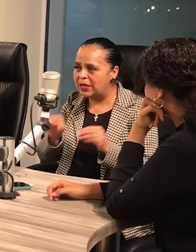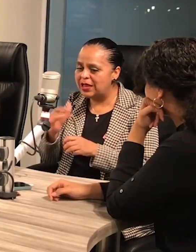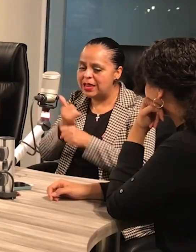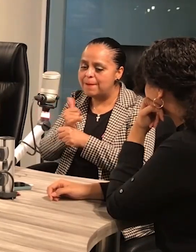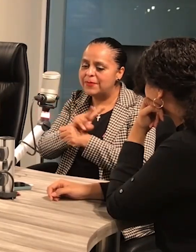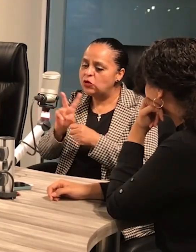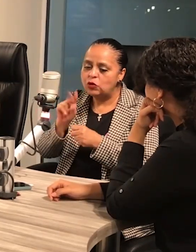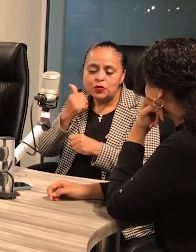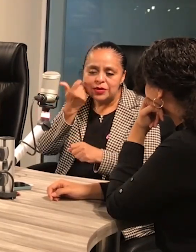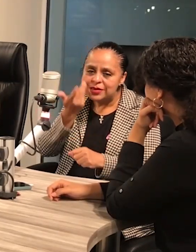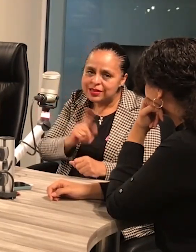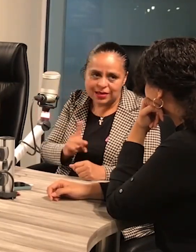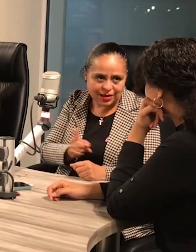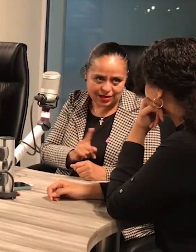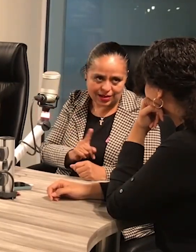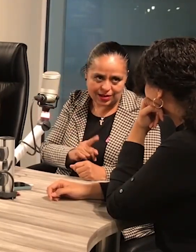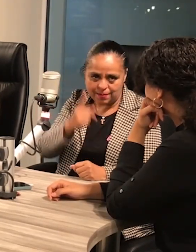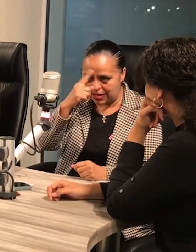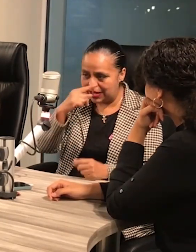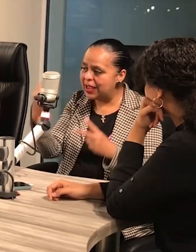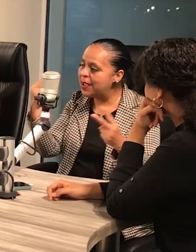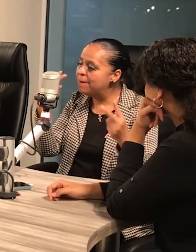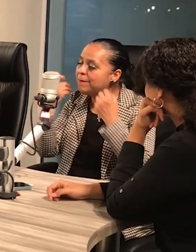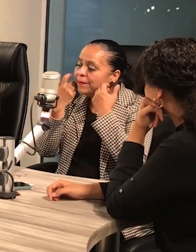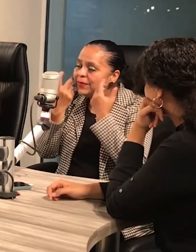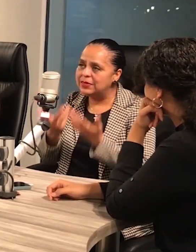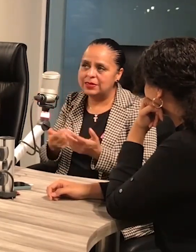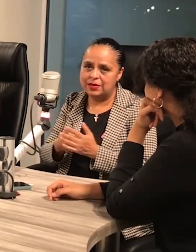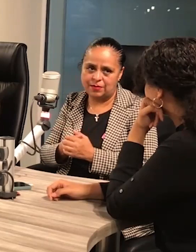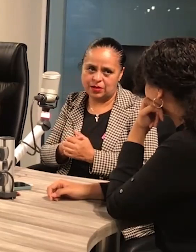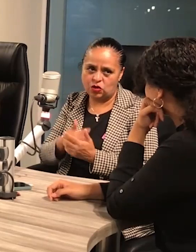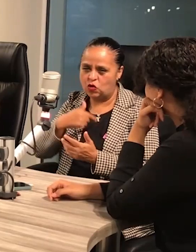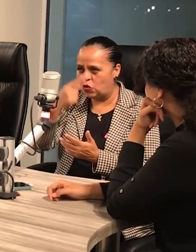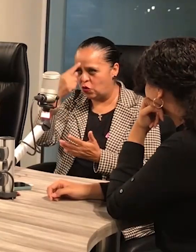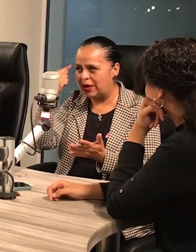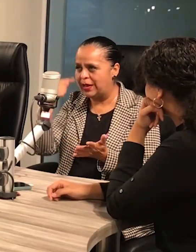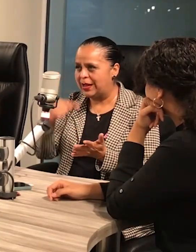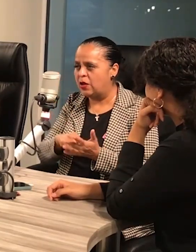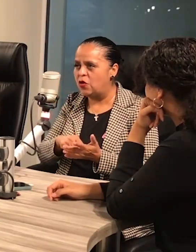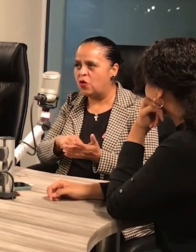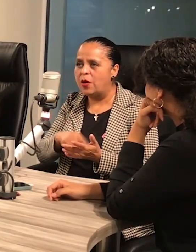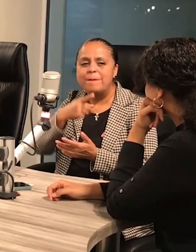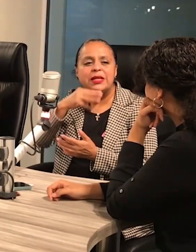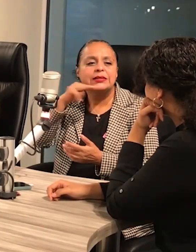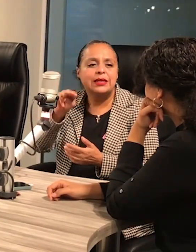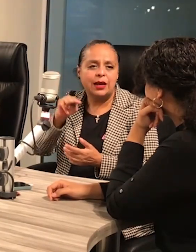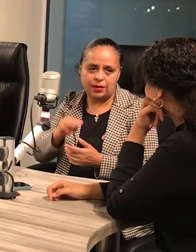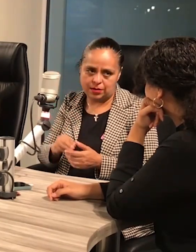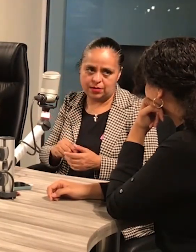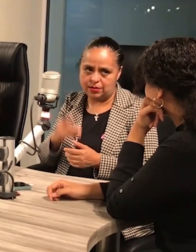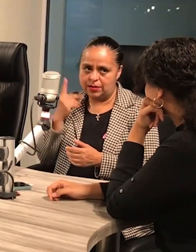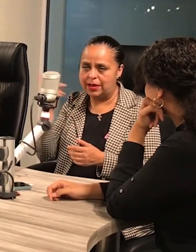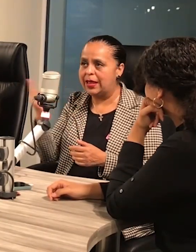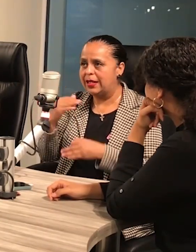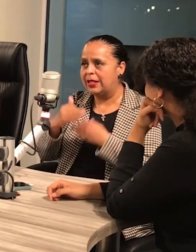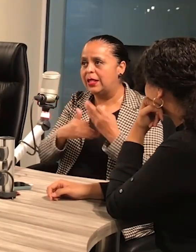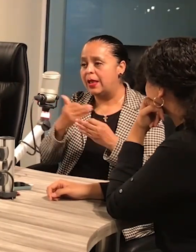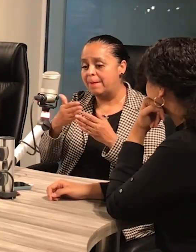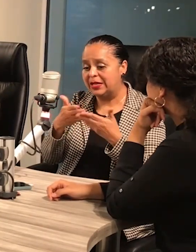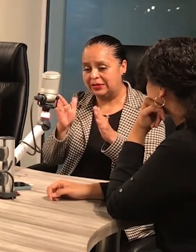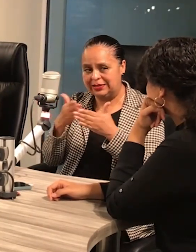invisibles para hacernos visibles. Y yo creo que entre más espacios se